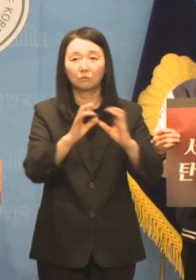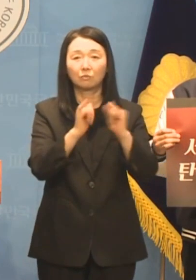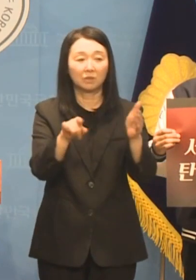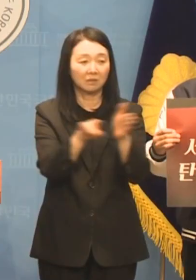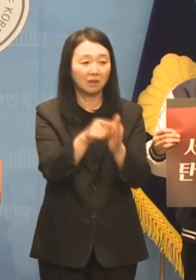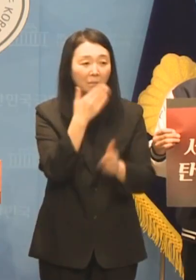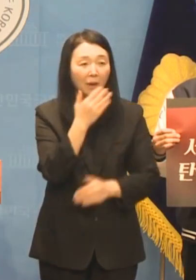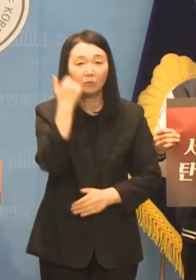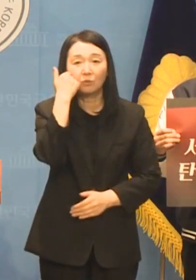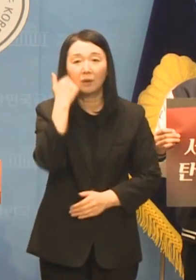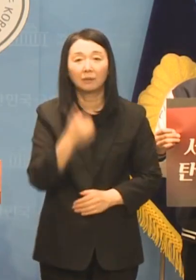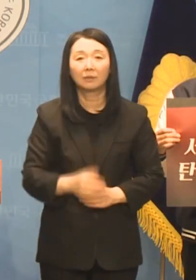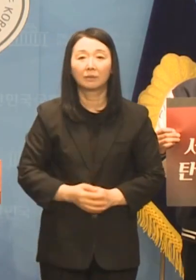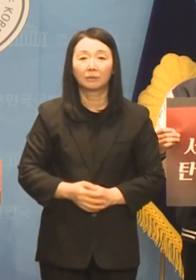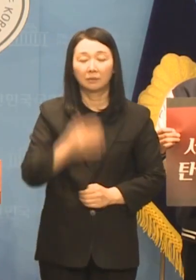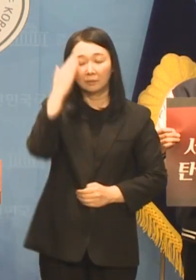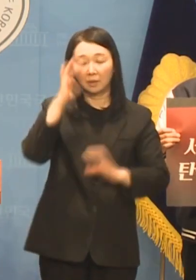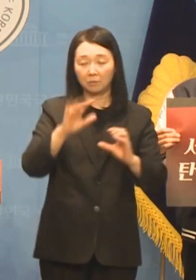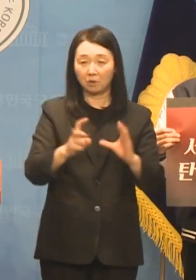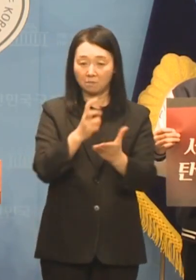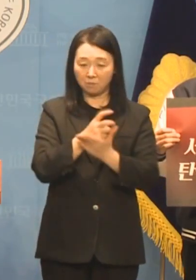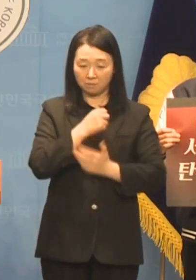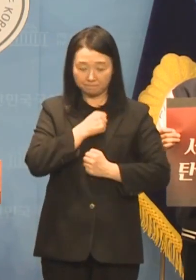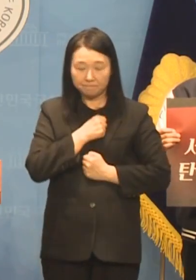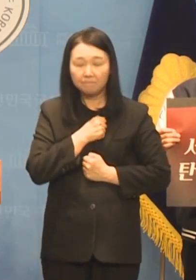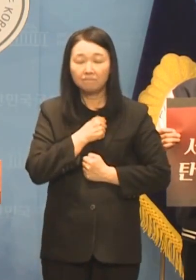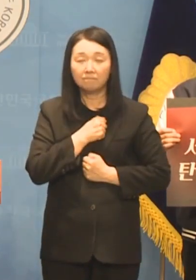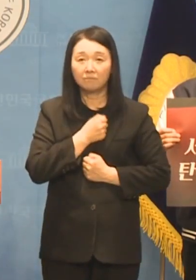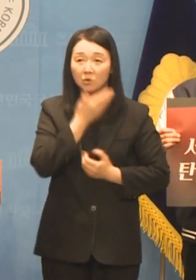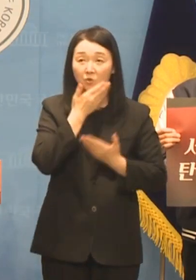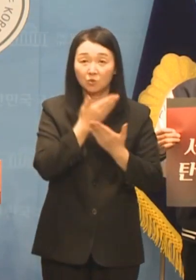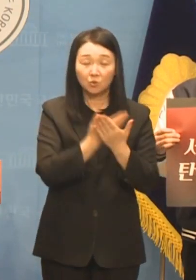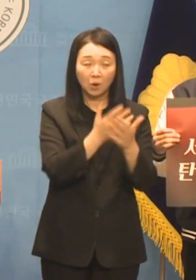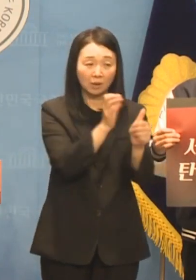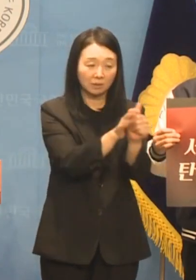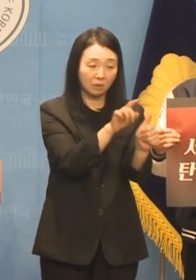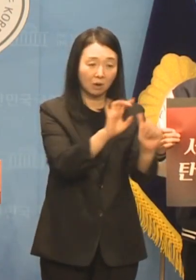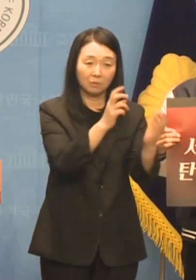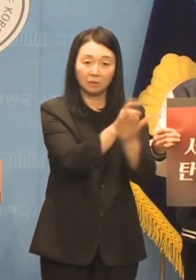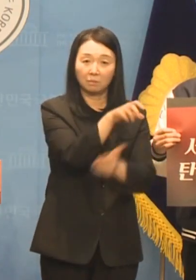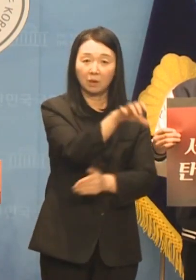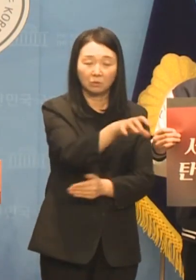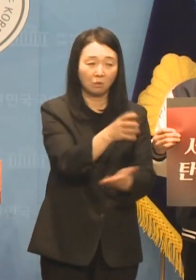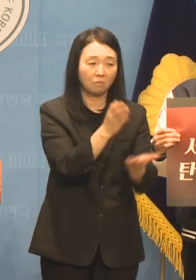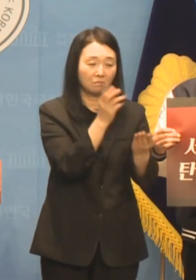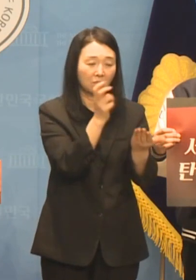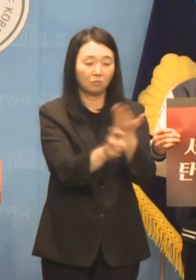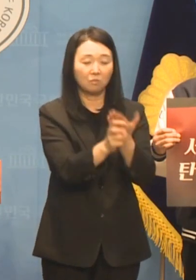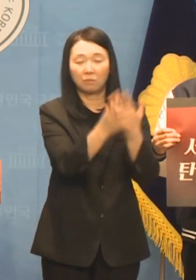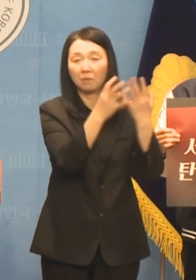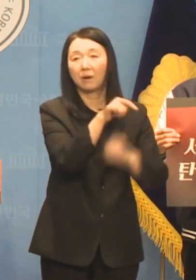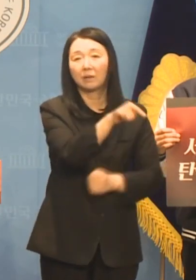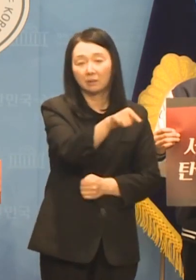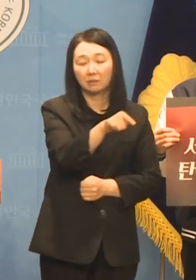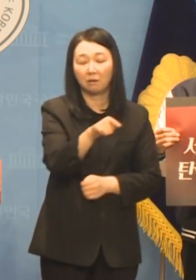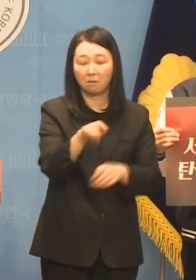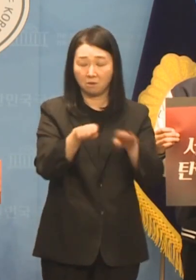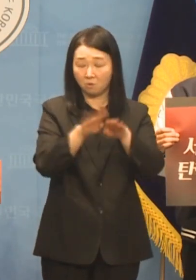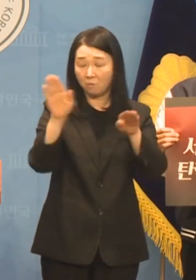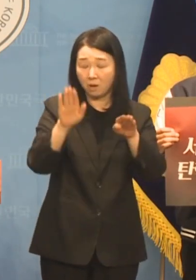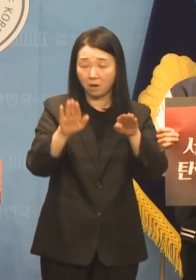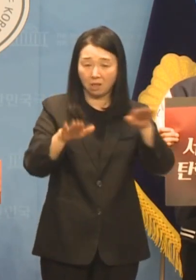신뢰한단 말입니까? 대한민국 헌법수호의 최후의 보루인 헌재가 너무나도 많은 위헌을 저지르고 불공정한 재판을